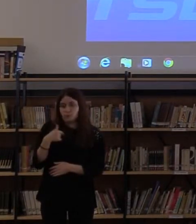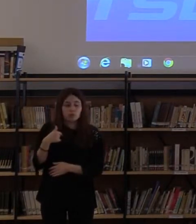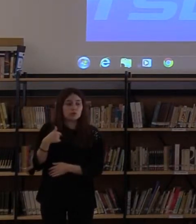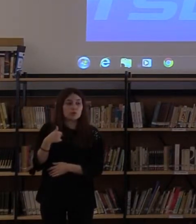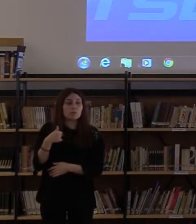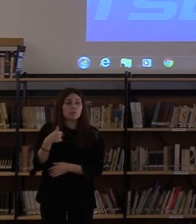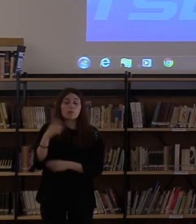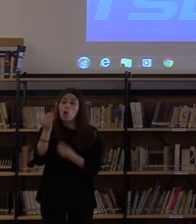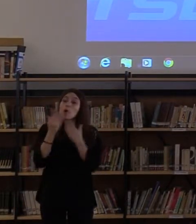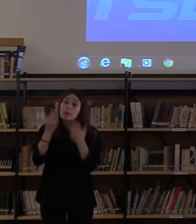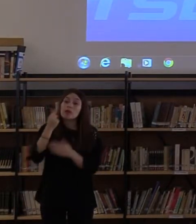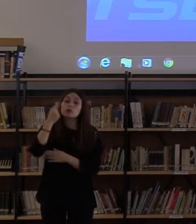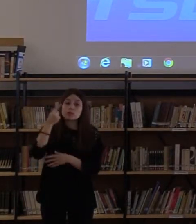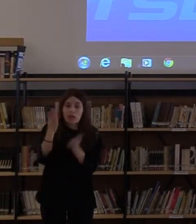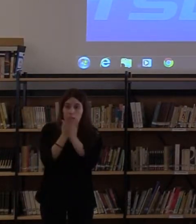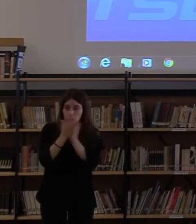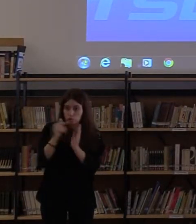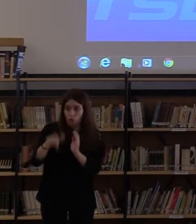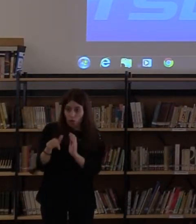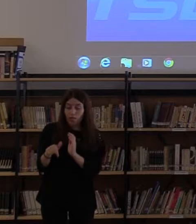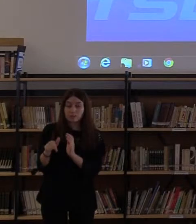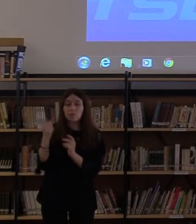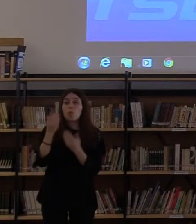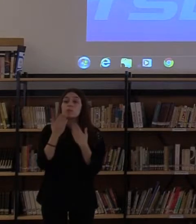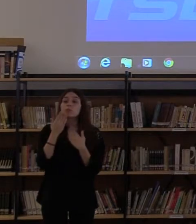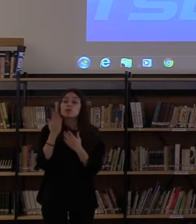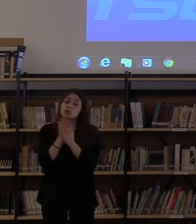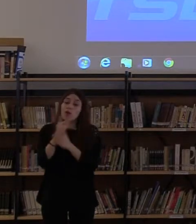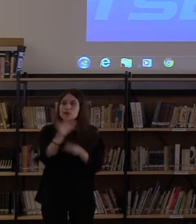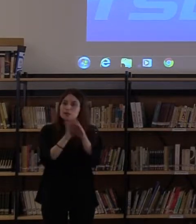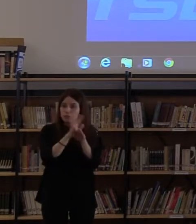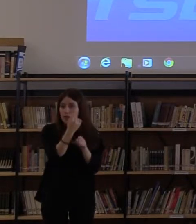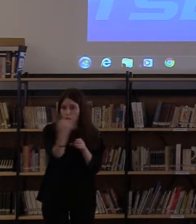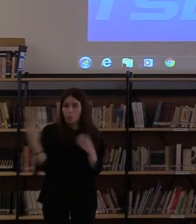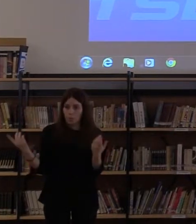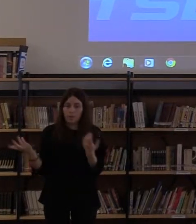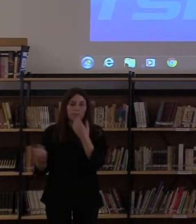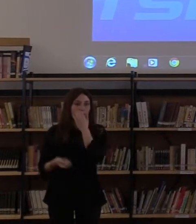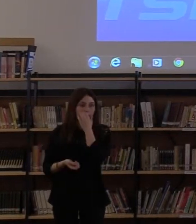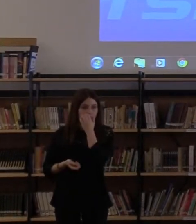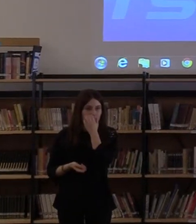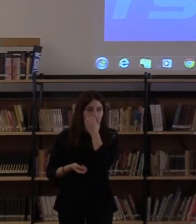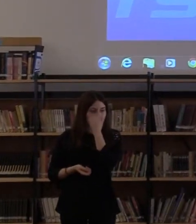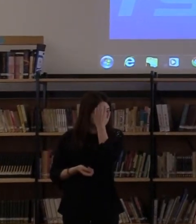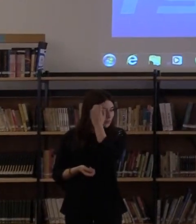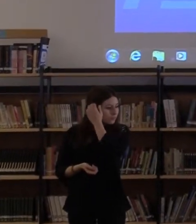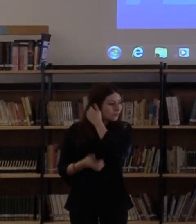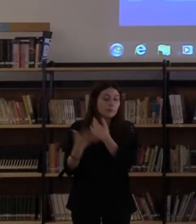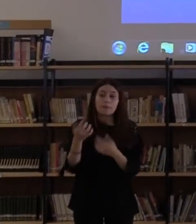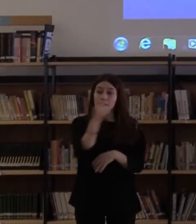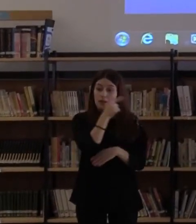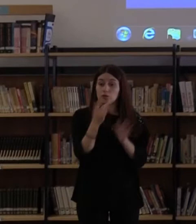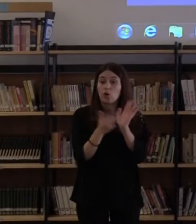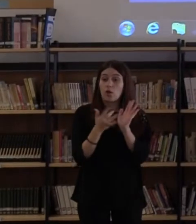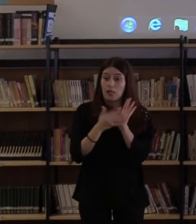um obrigado especial também à escola, é uma escola também muito querida para mim. Então, este é o